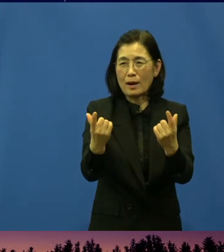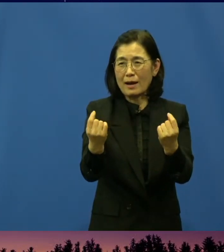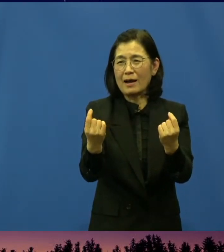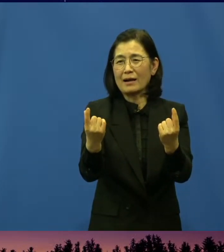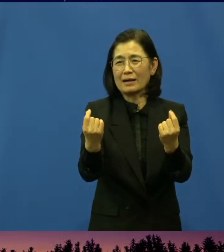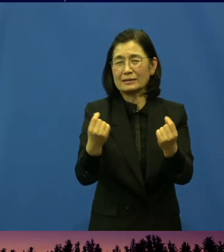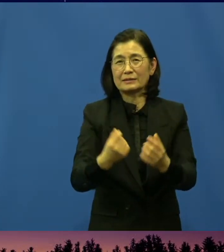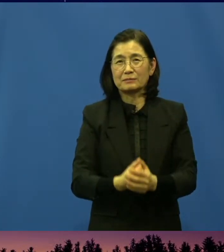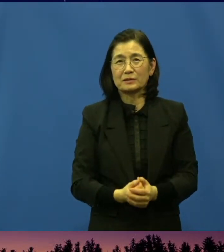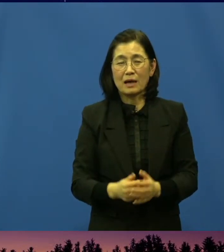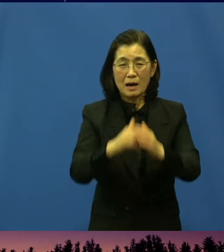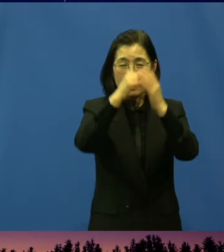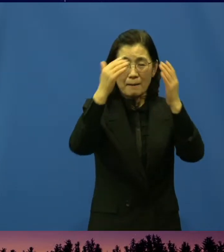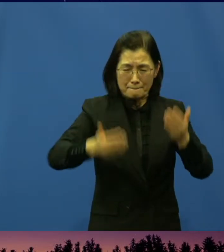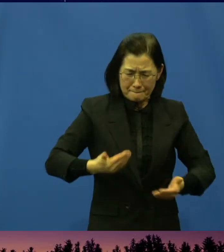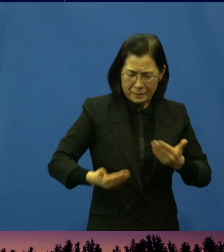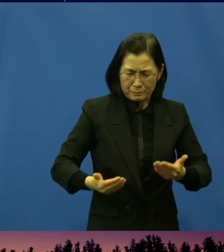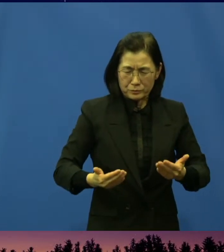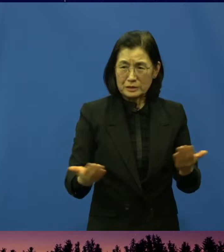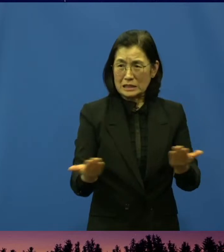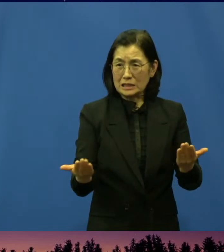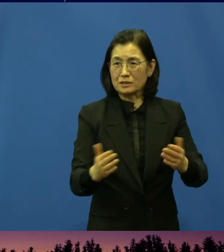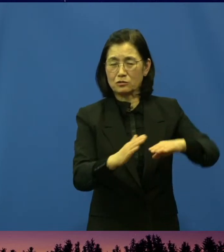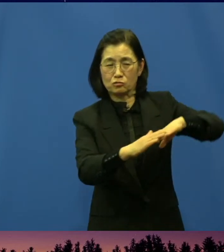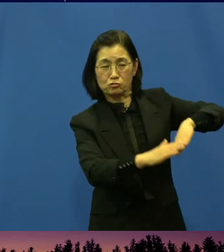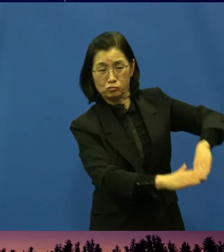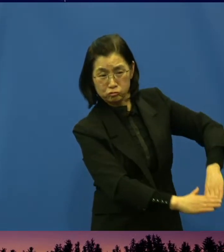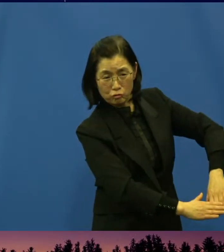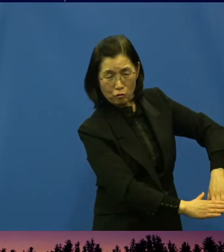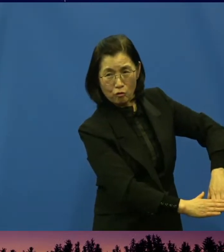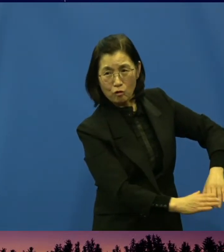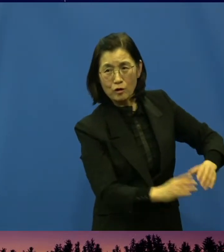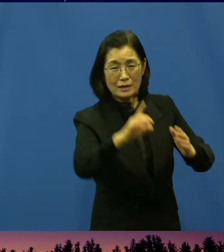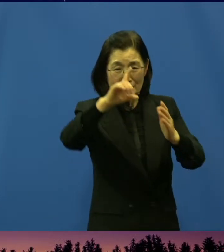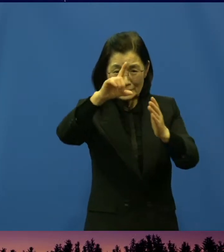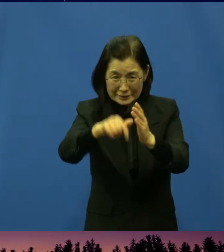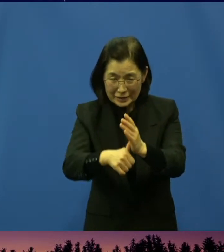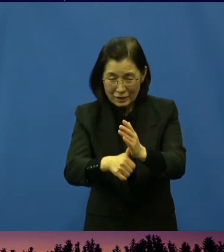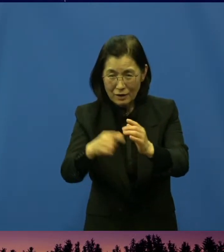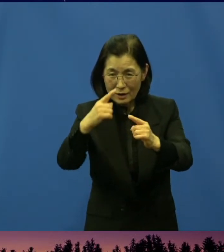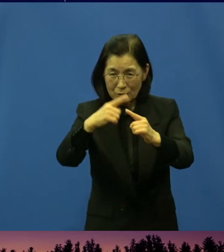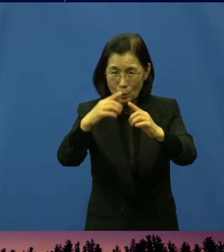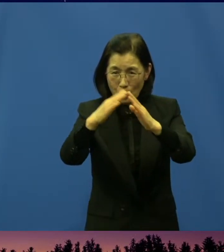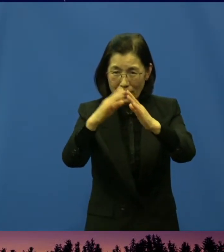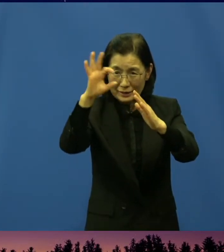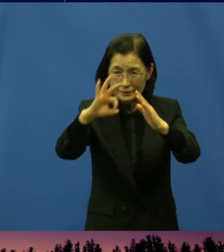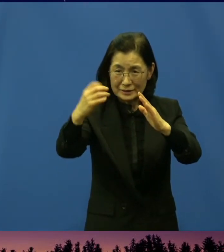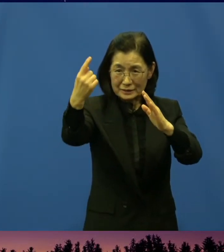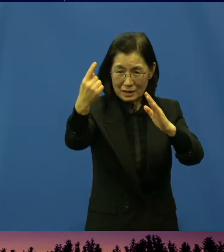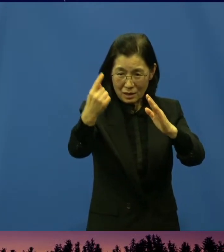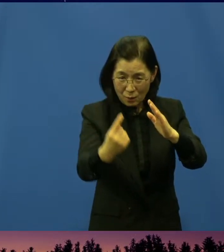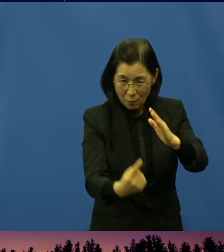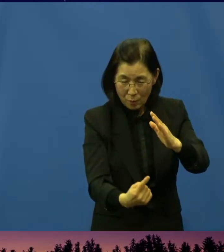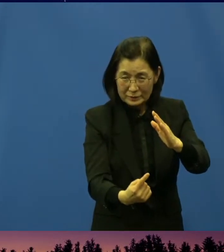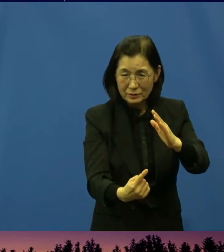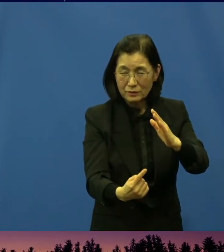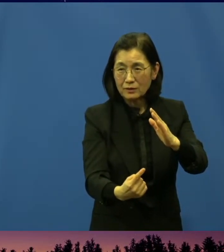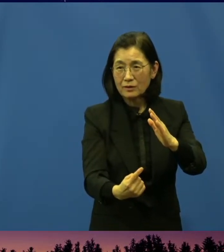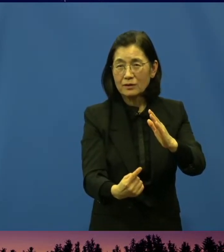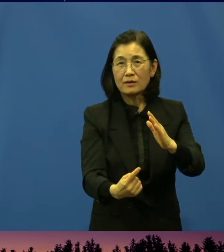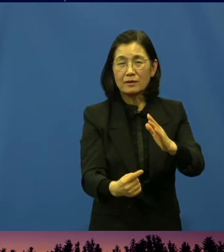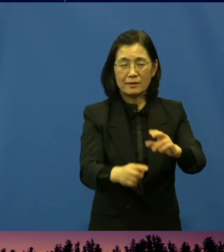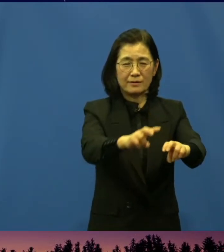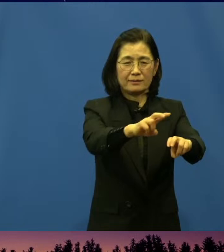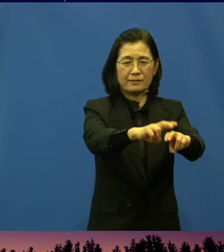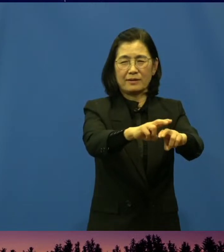만사를 제껴놓고 이 시간과 공간을 이렇게 여러분이 선택해서 이